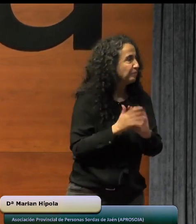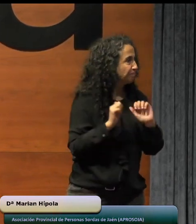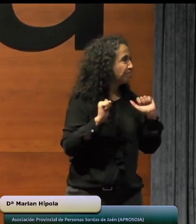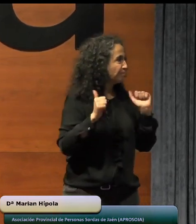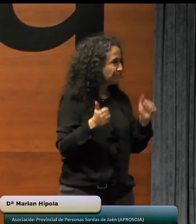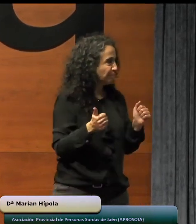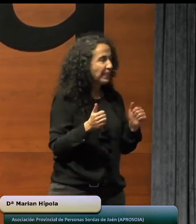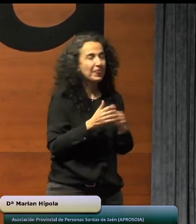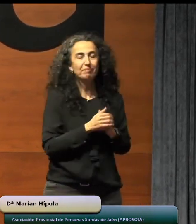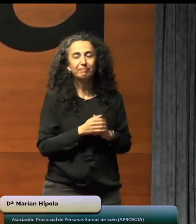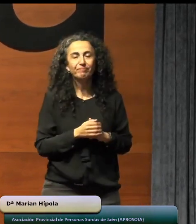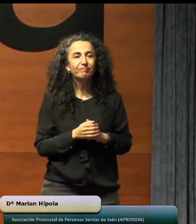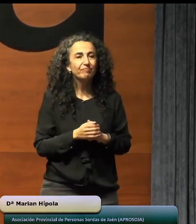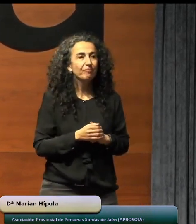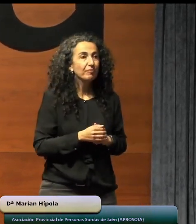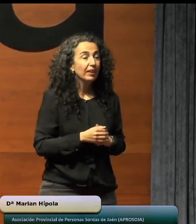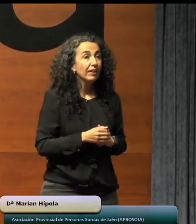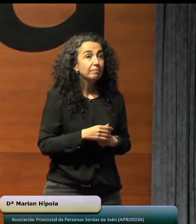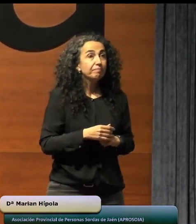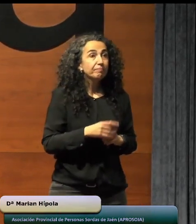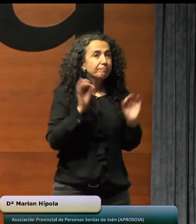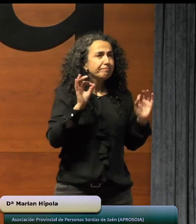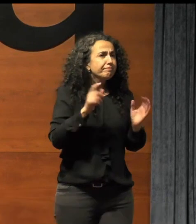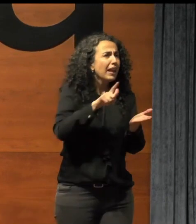Vamos a hablar de canciones signadas.